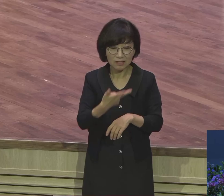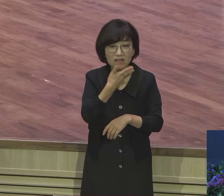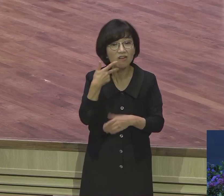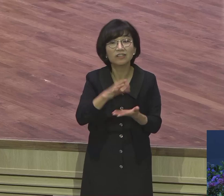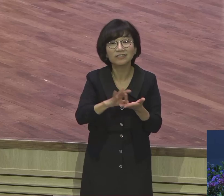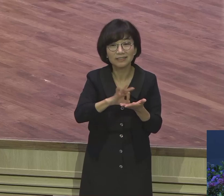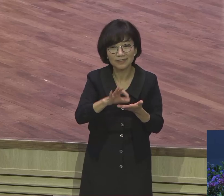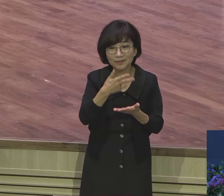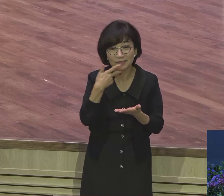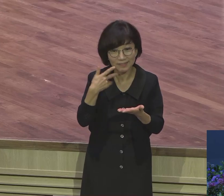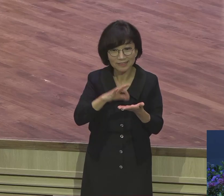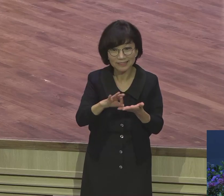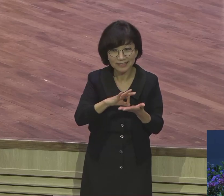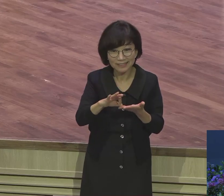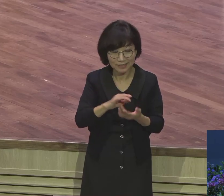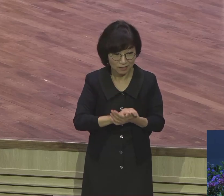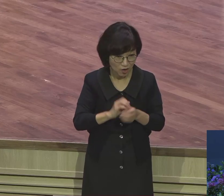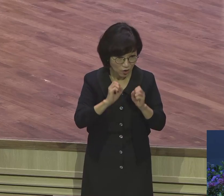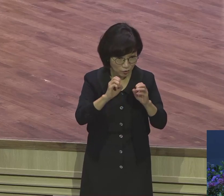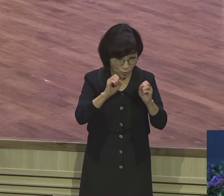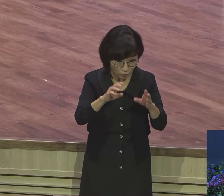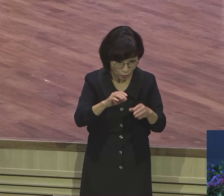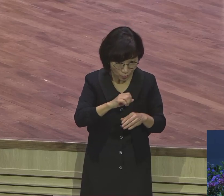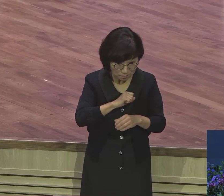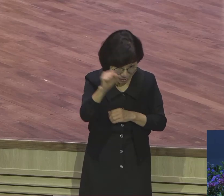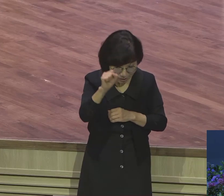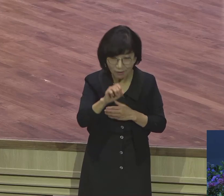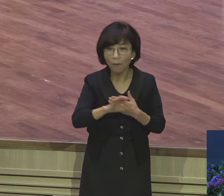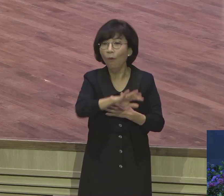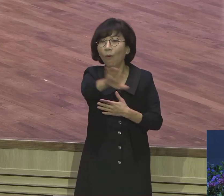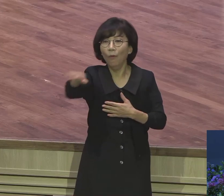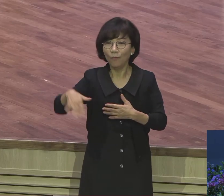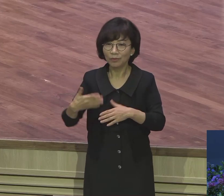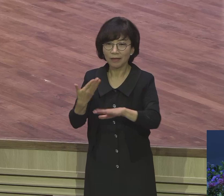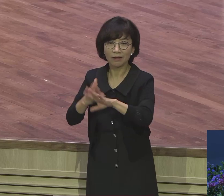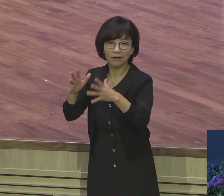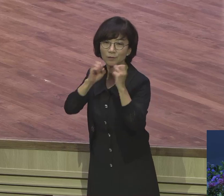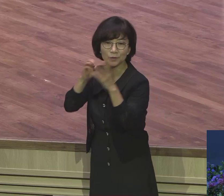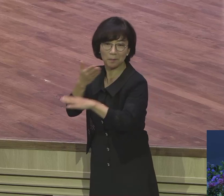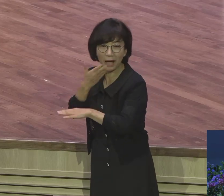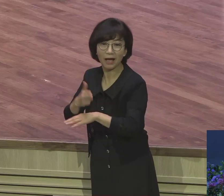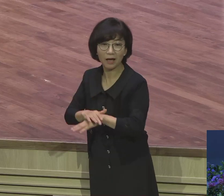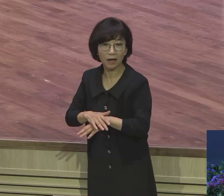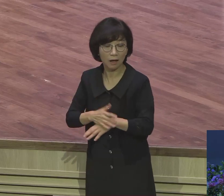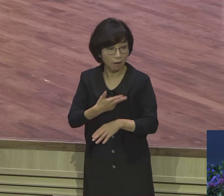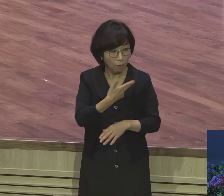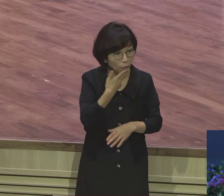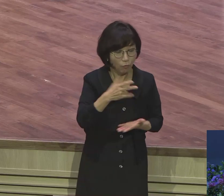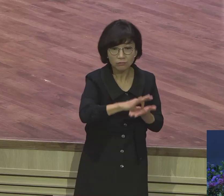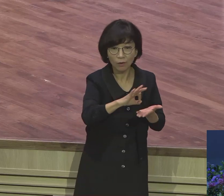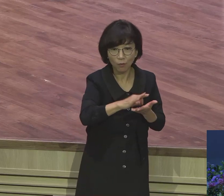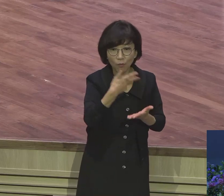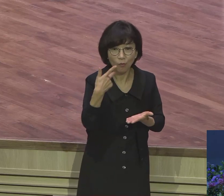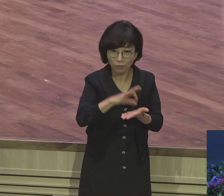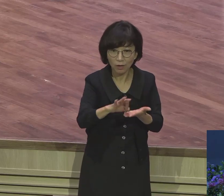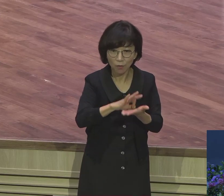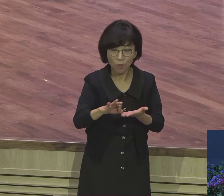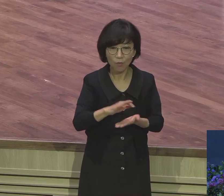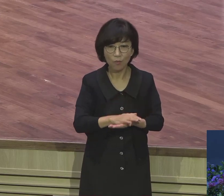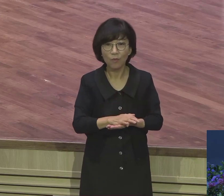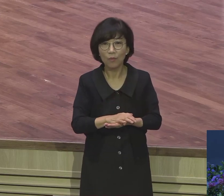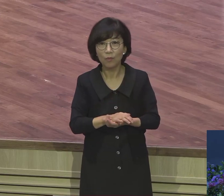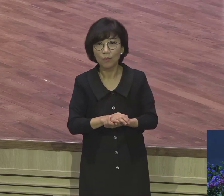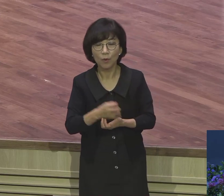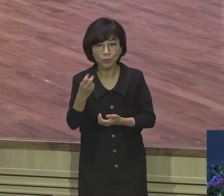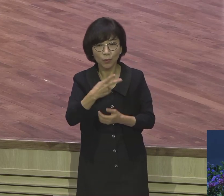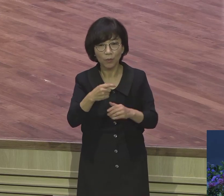영어문화권에 그래서 이 사람들을 전도하면요. 전 세계가 다 통할 정도로 언어가 영어예요. 그러니까 엄청난 장점을 가진 민족이에요. 그리고